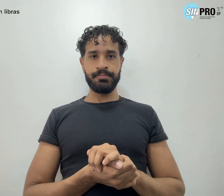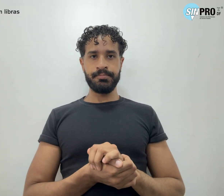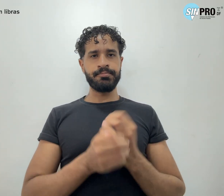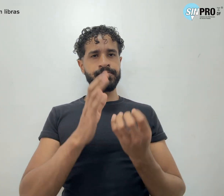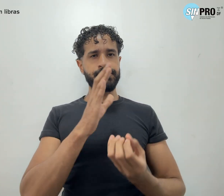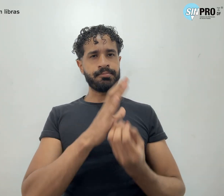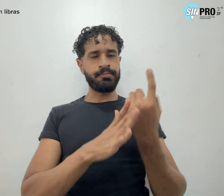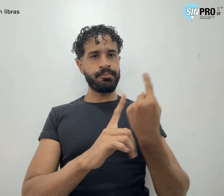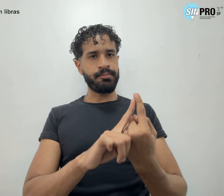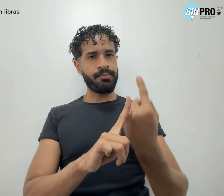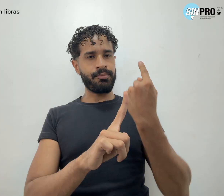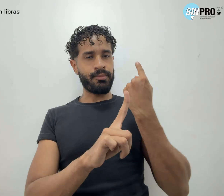Fundada em